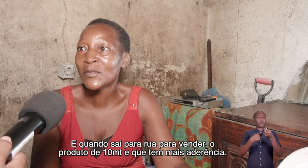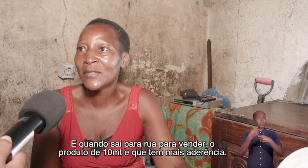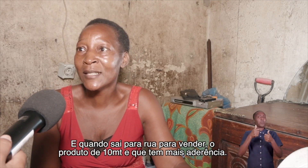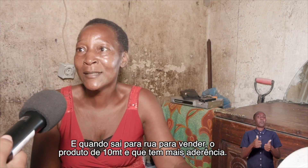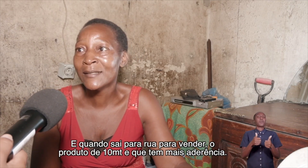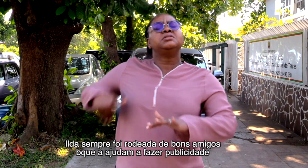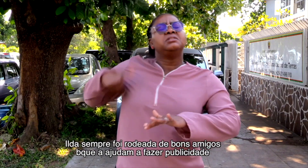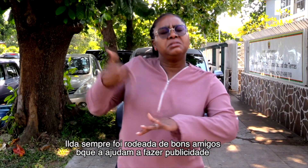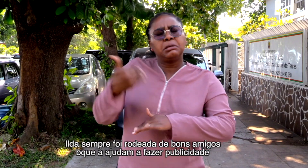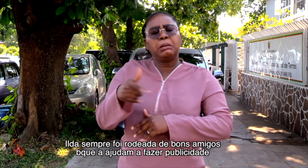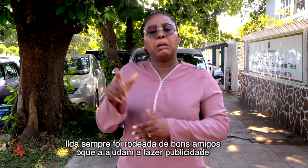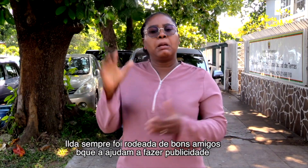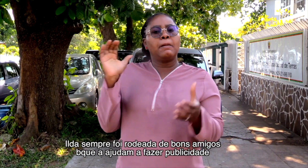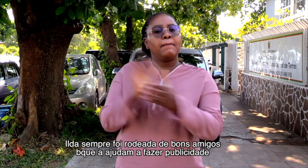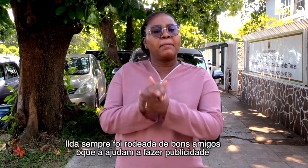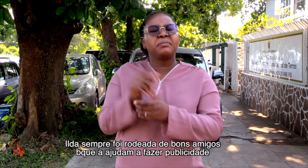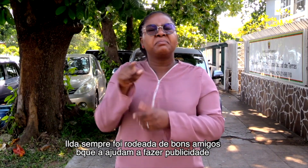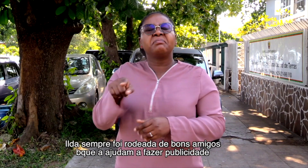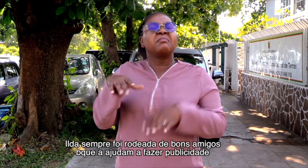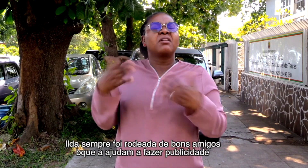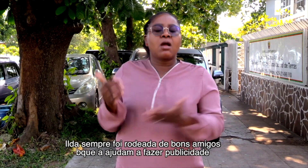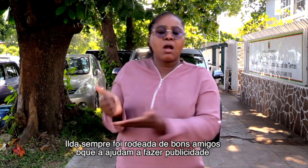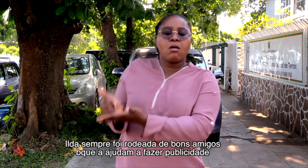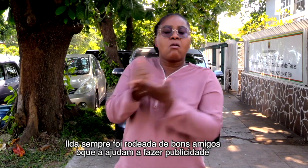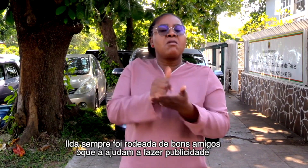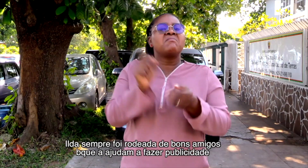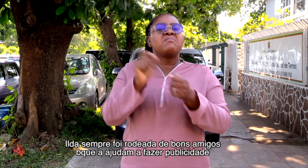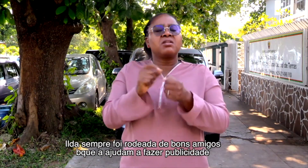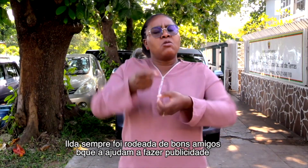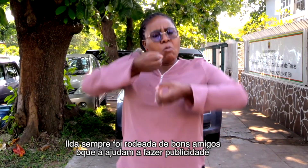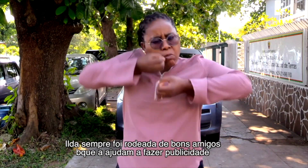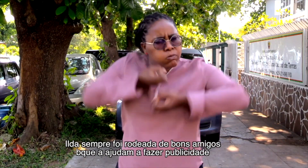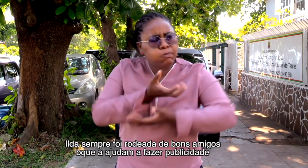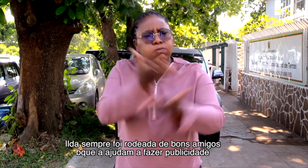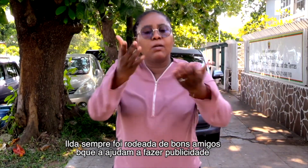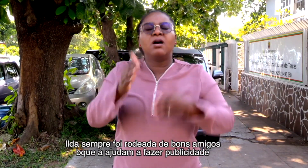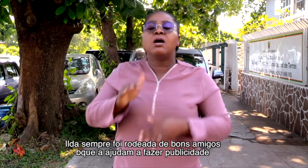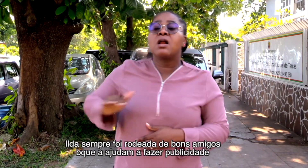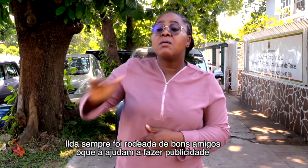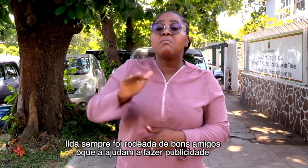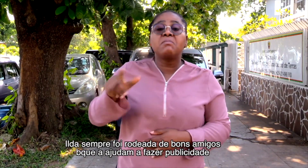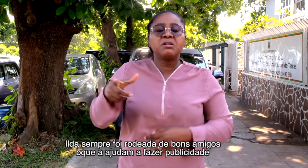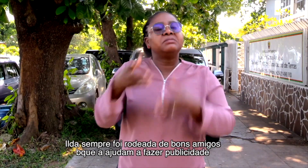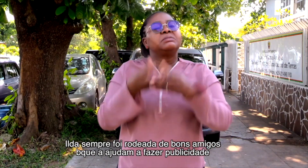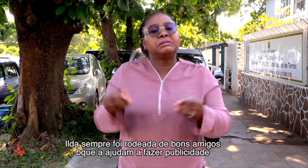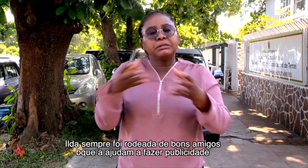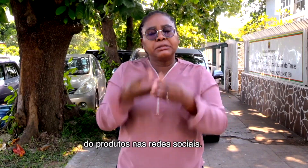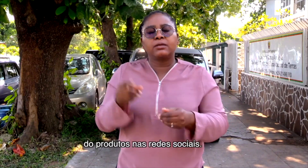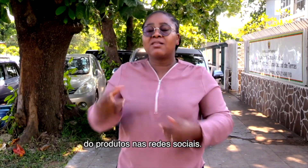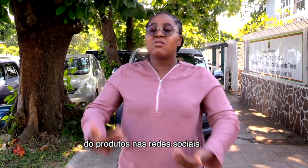Vende. Hilda sempre foi rodeada de bons amigos que a ajudam a fazer publicidade dos produtos